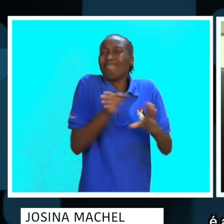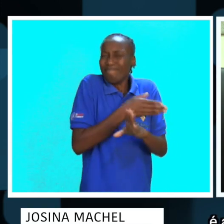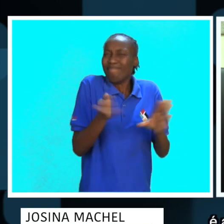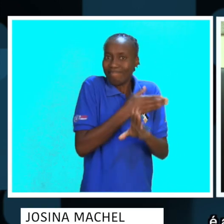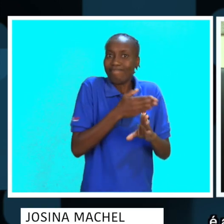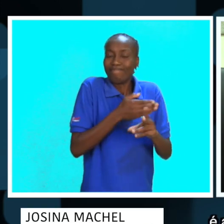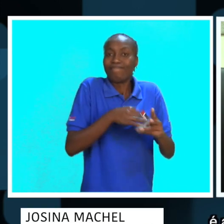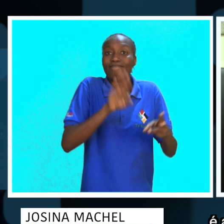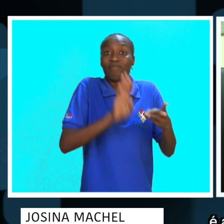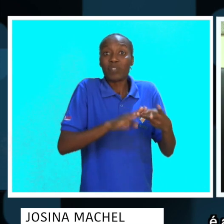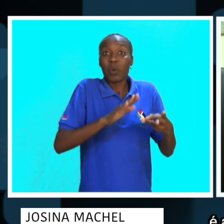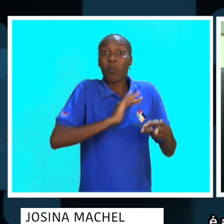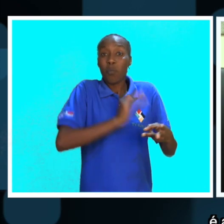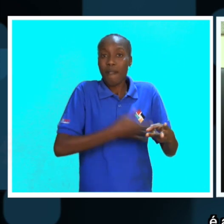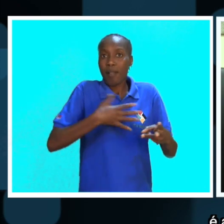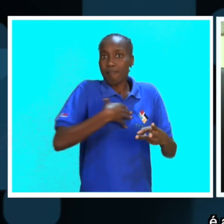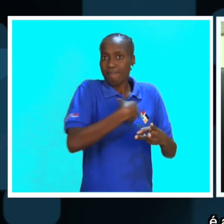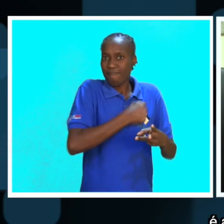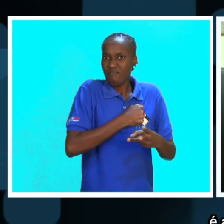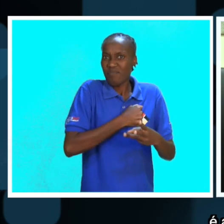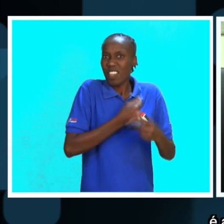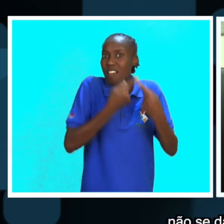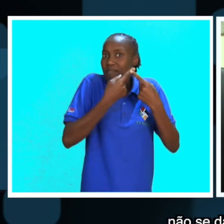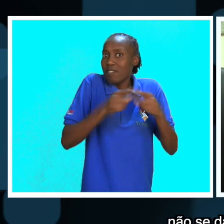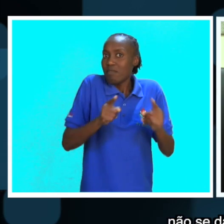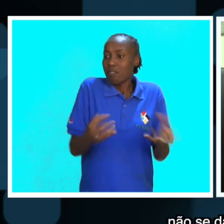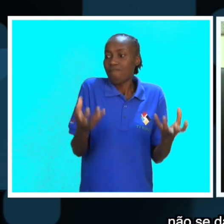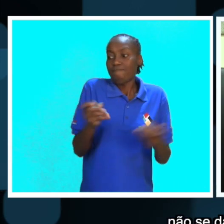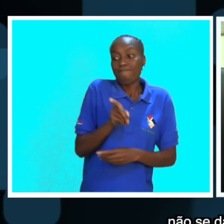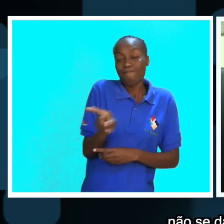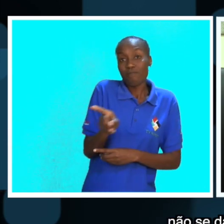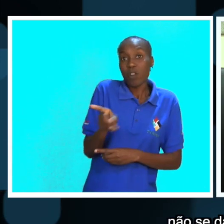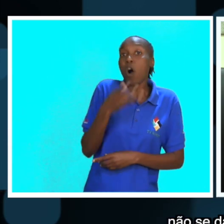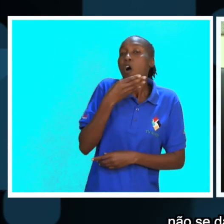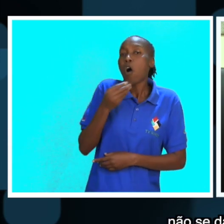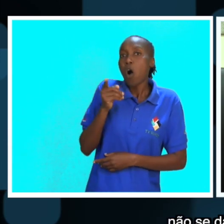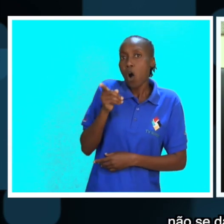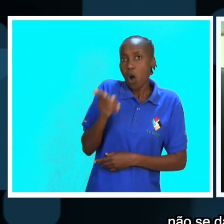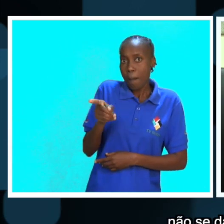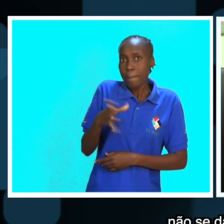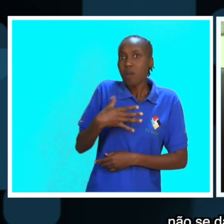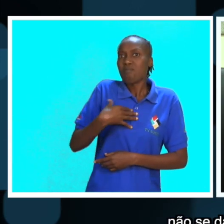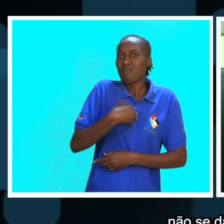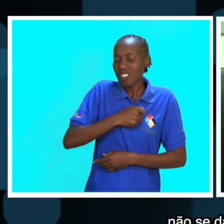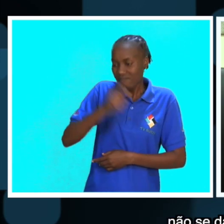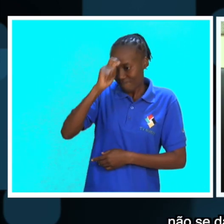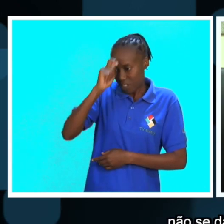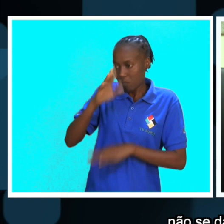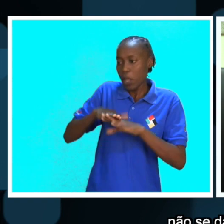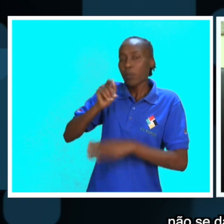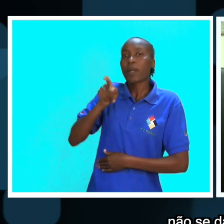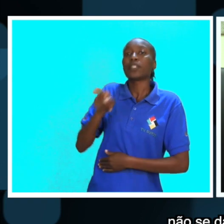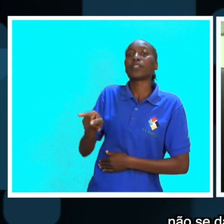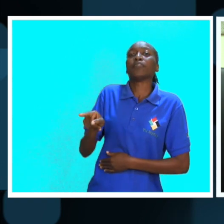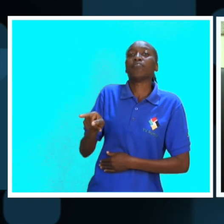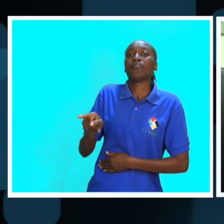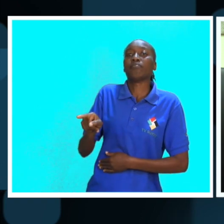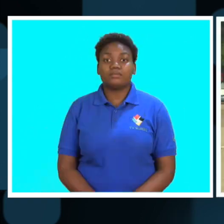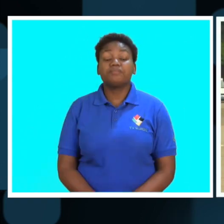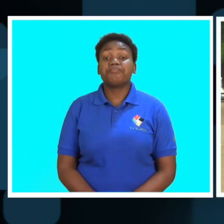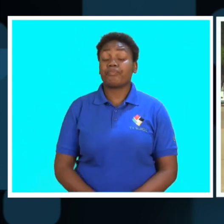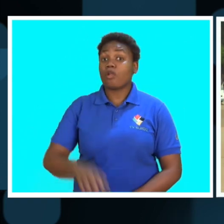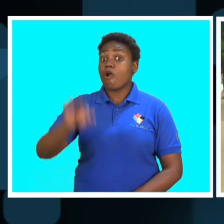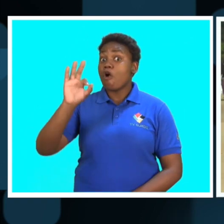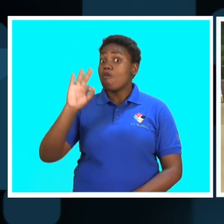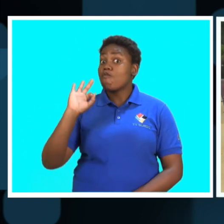é abusada, uma mulher é morta. Não se dá exatamente o mesmo valor que se dá à morte de um